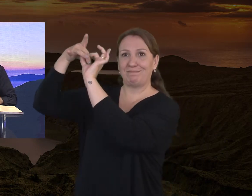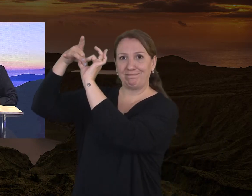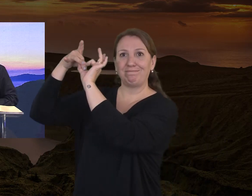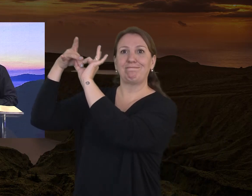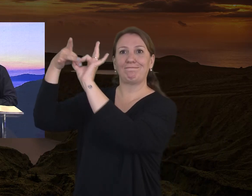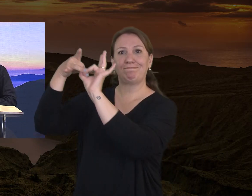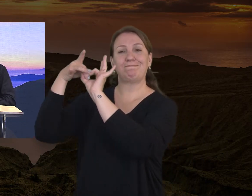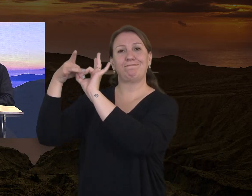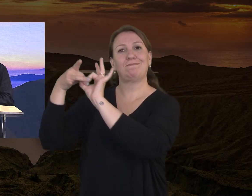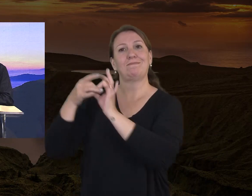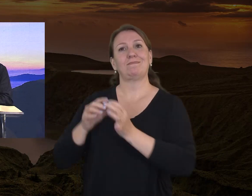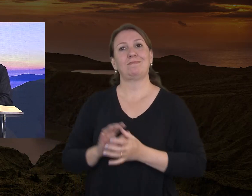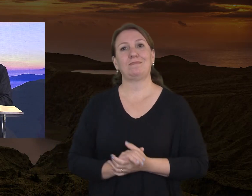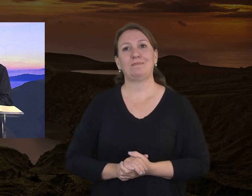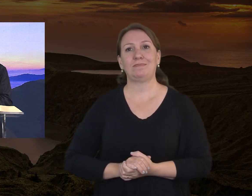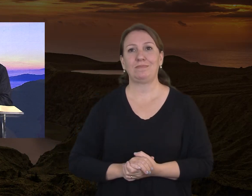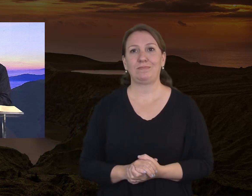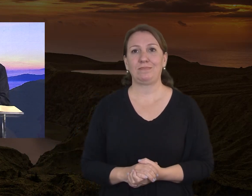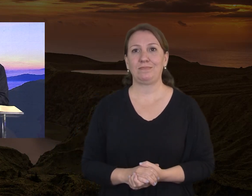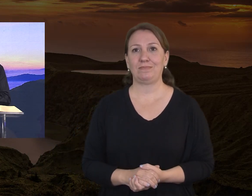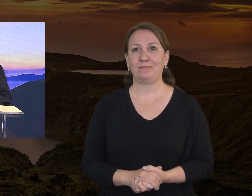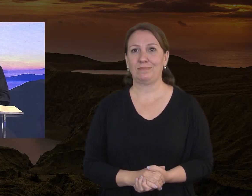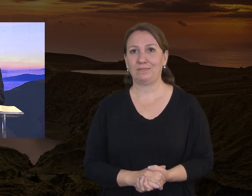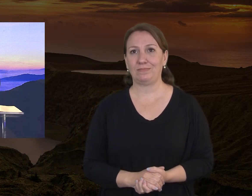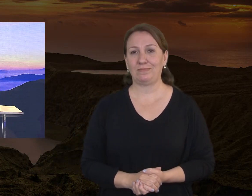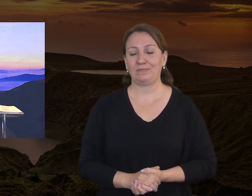com Deus, tá? Por isso, irmãos,